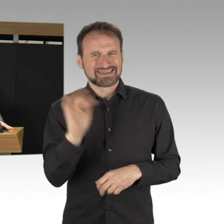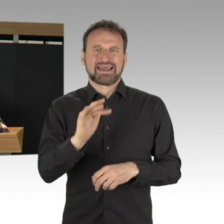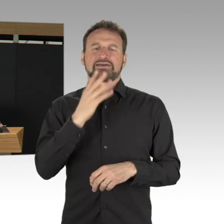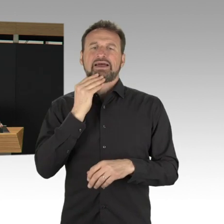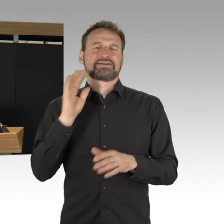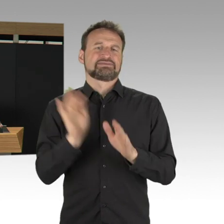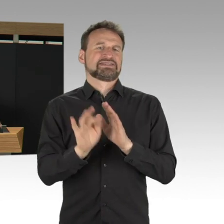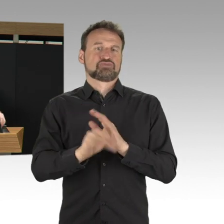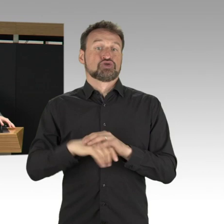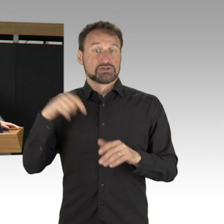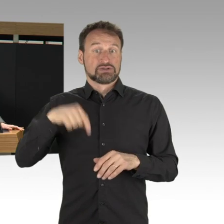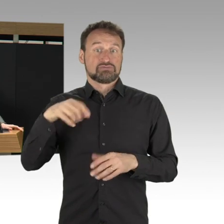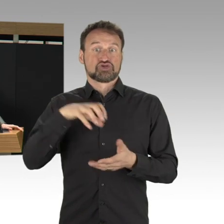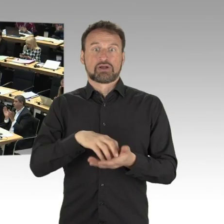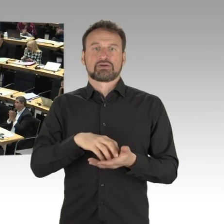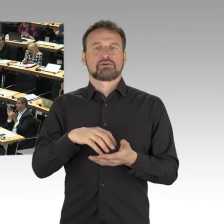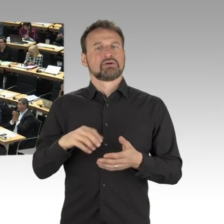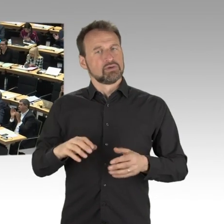Arbeit.